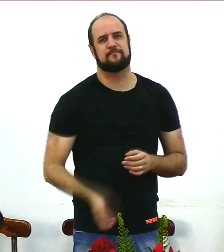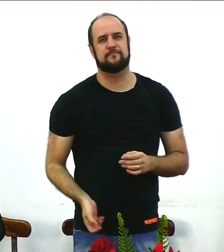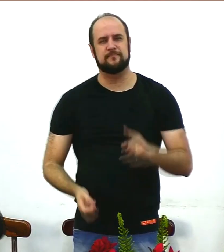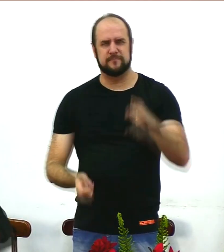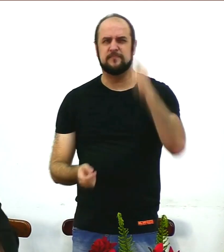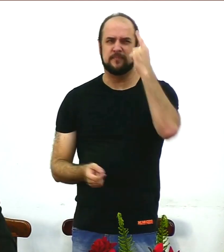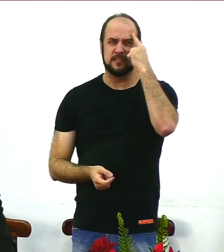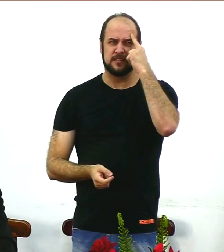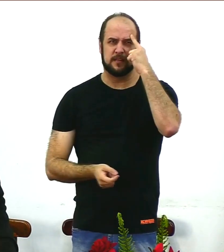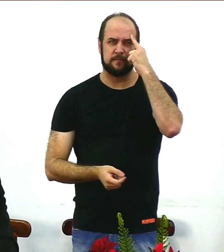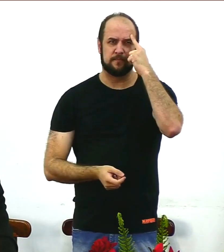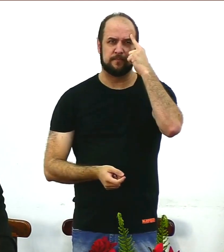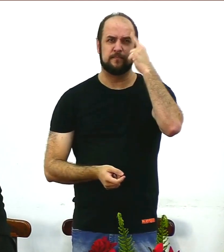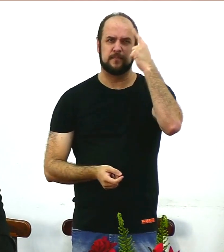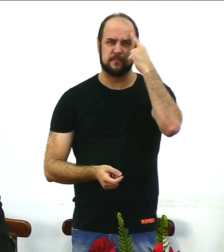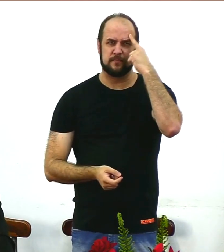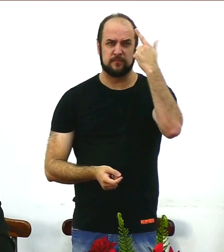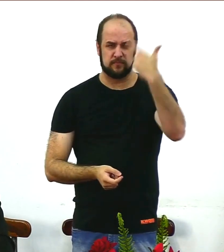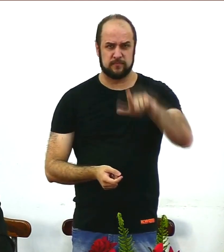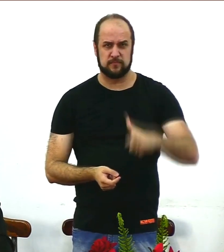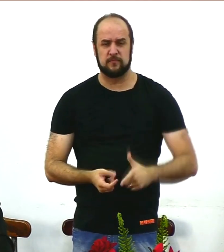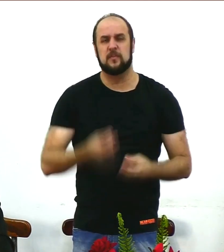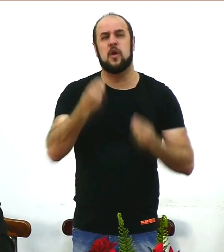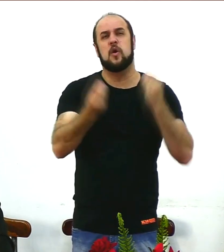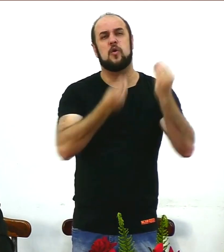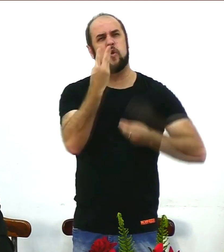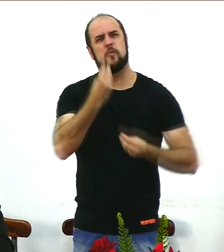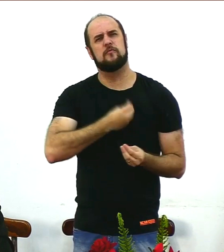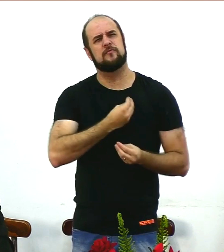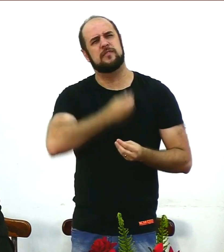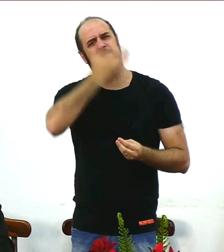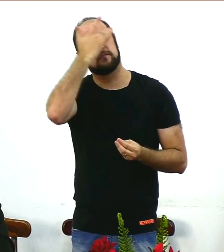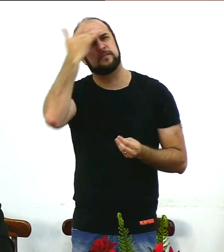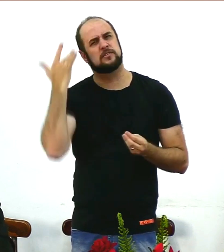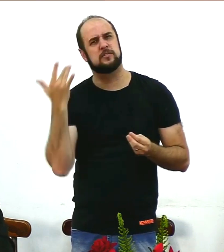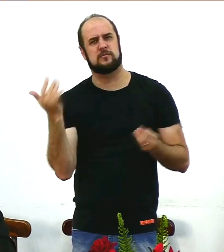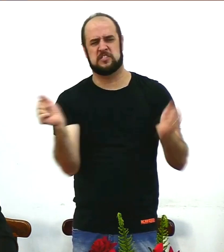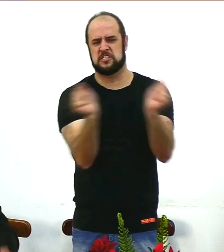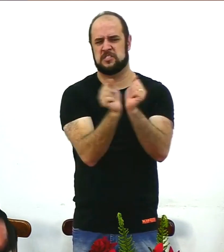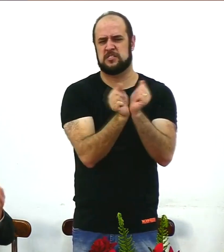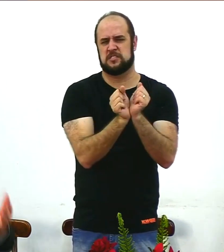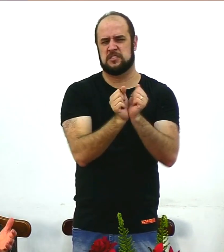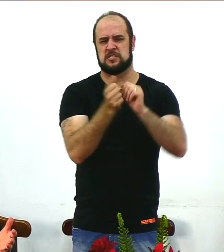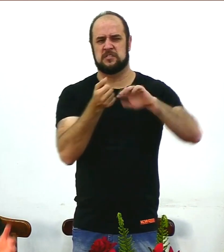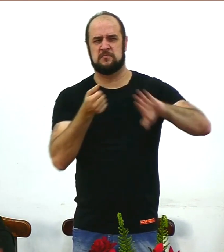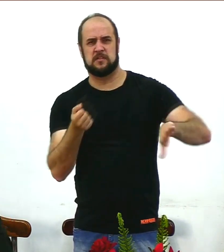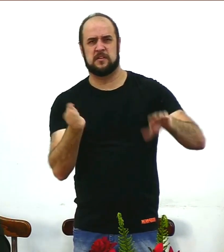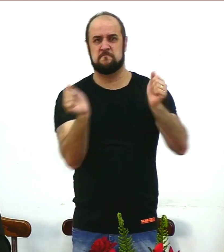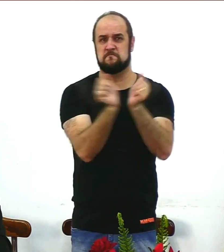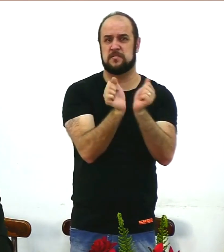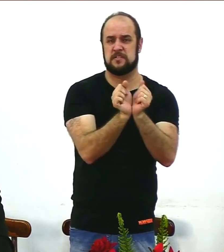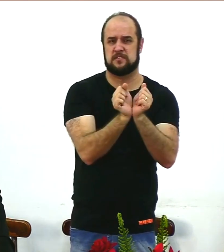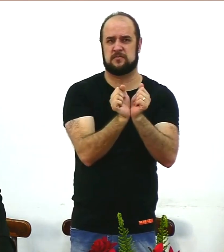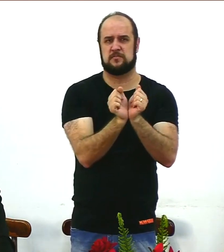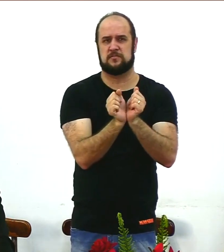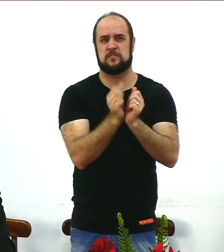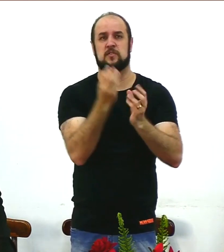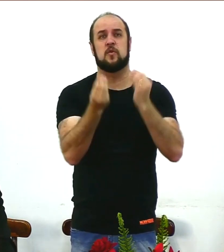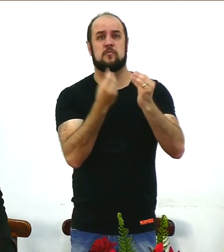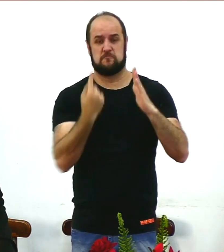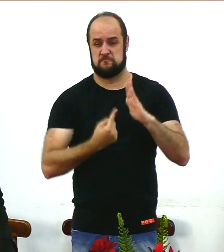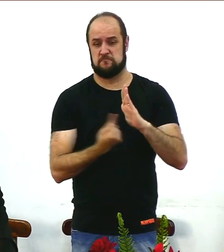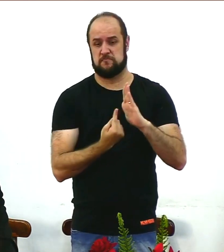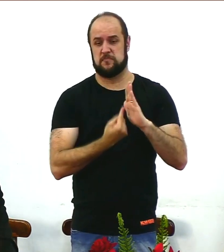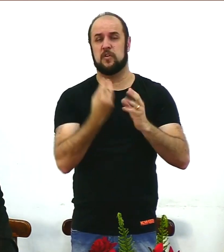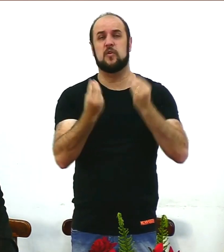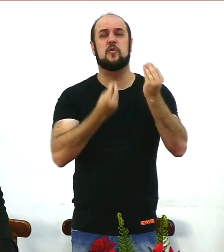administrar, certamente haverá a paga para isso. Se é artimanha de Satanás, ele